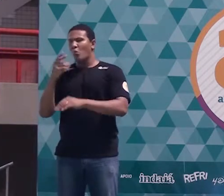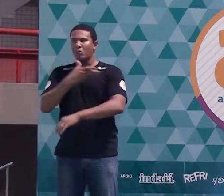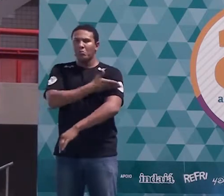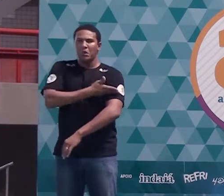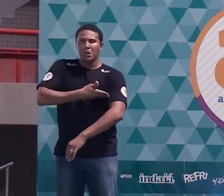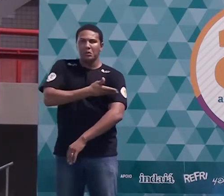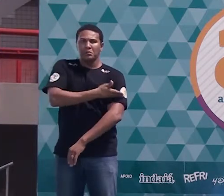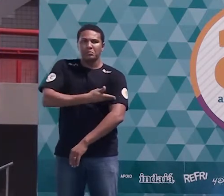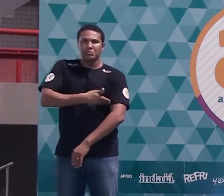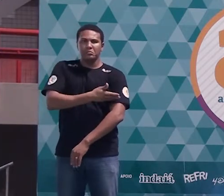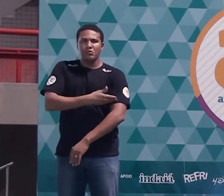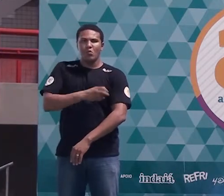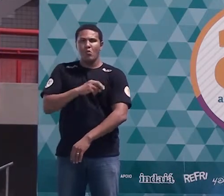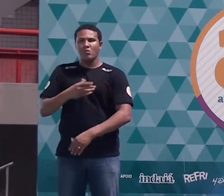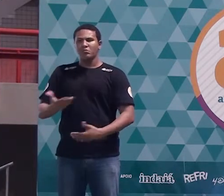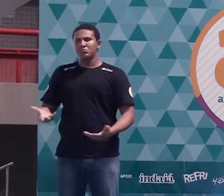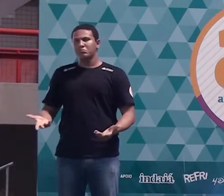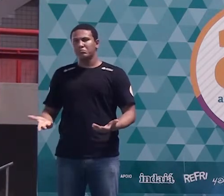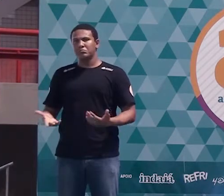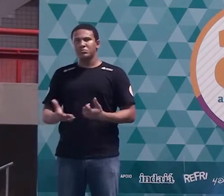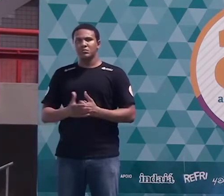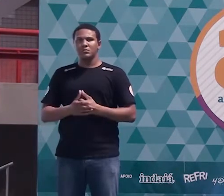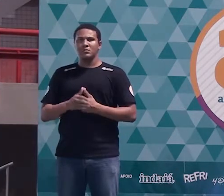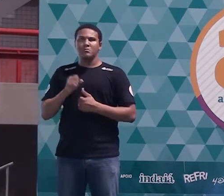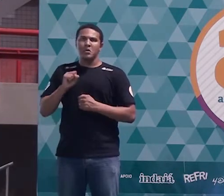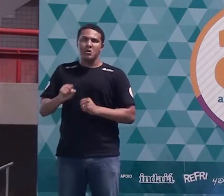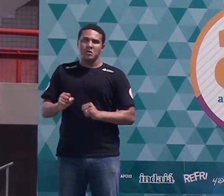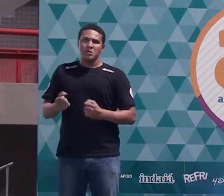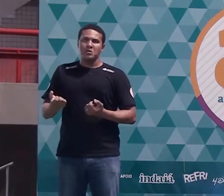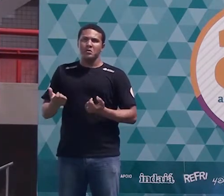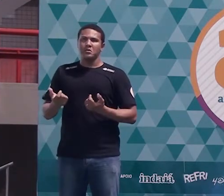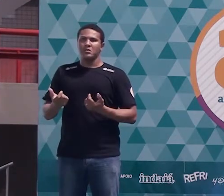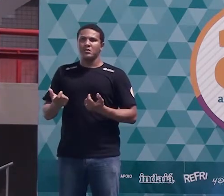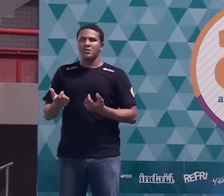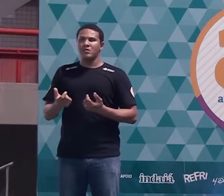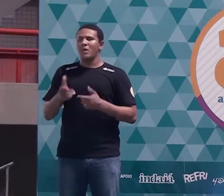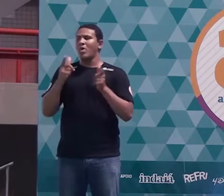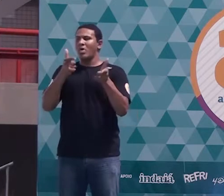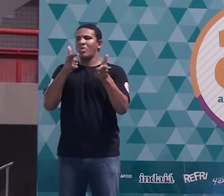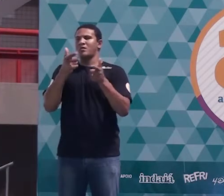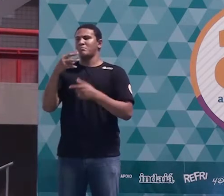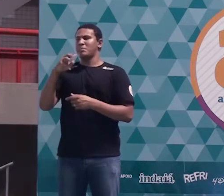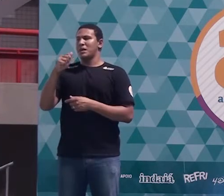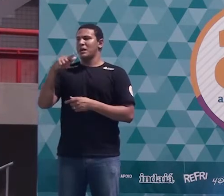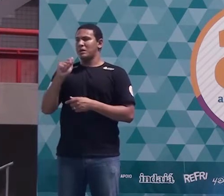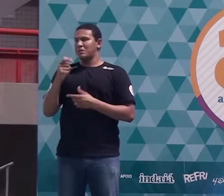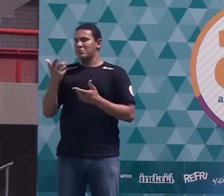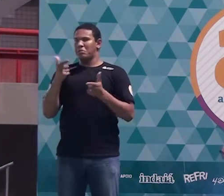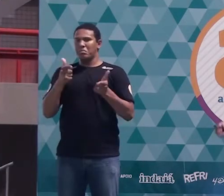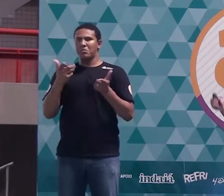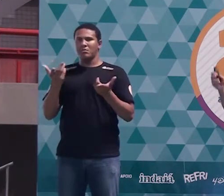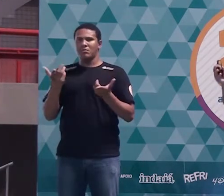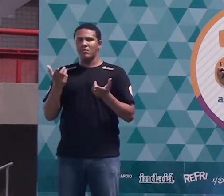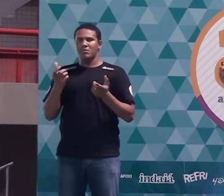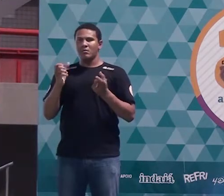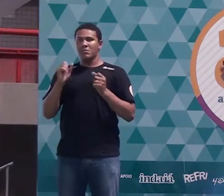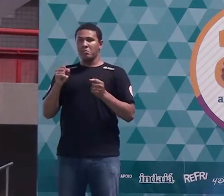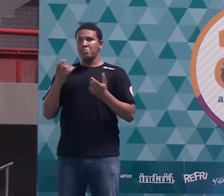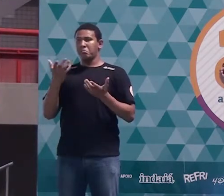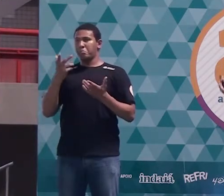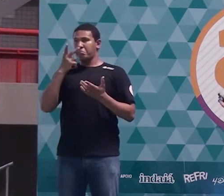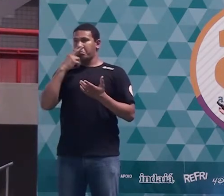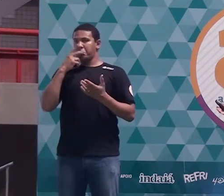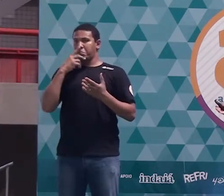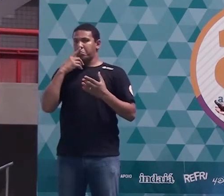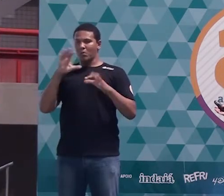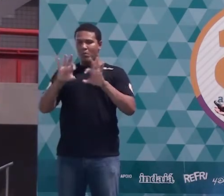ser a manga do vestido, pode ser manga do verbo mangar, né? Pode ser uma manga de cano,